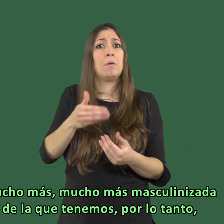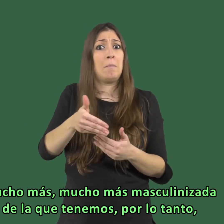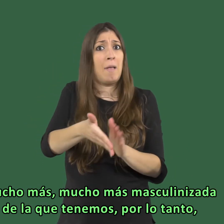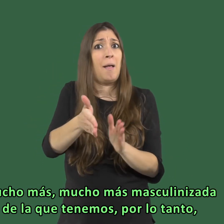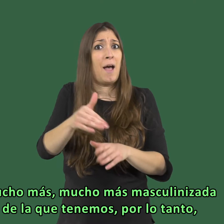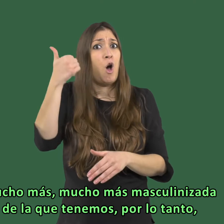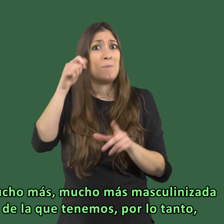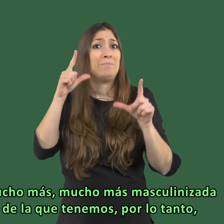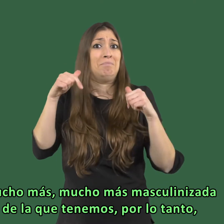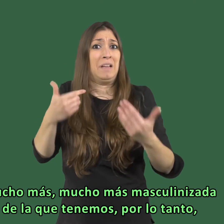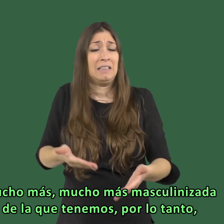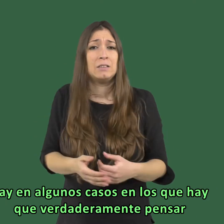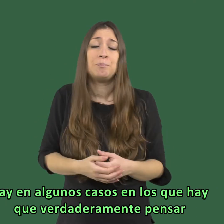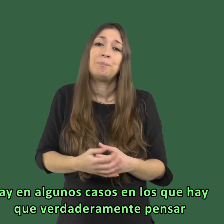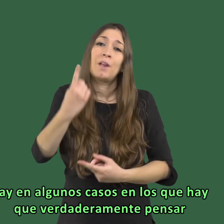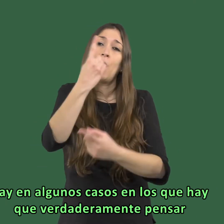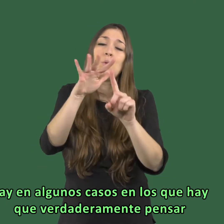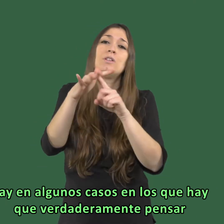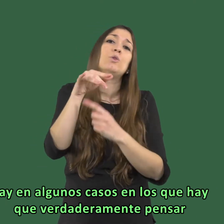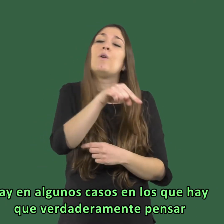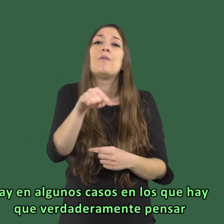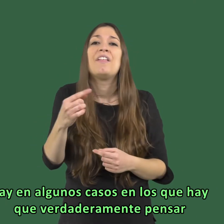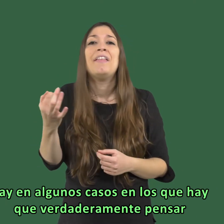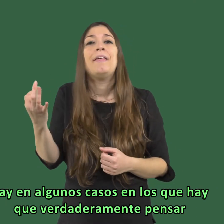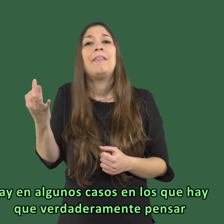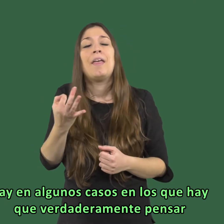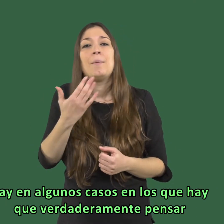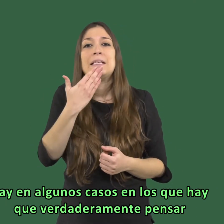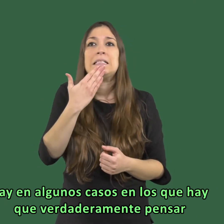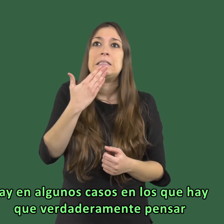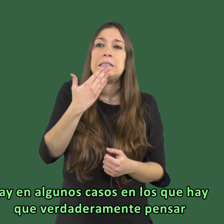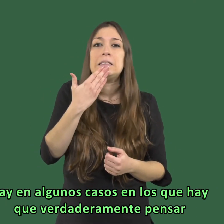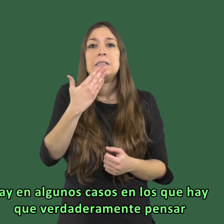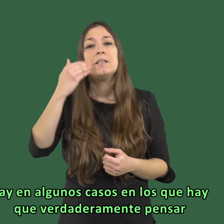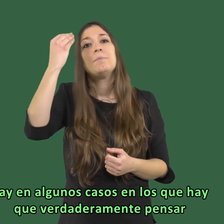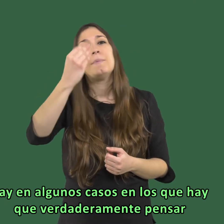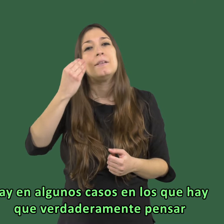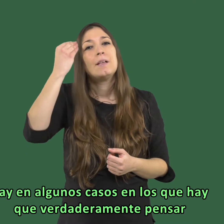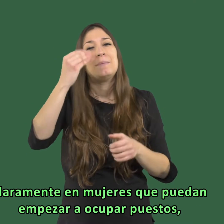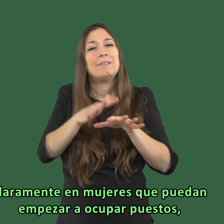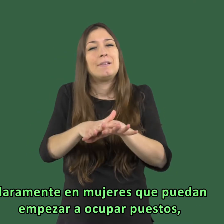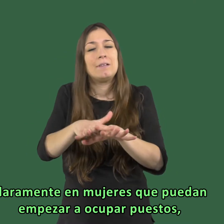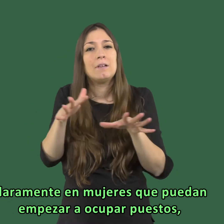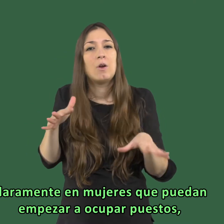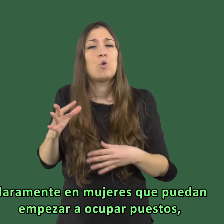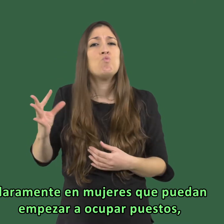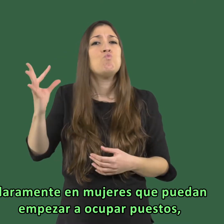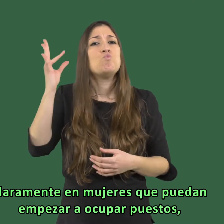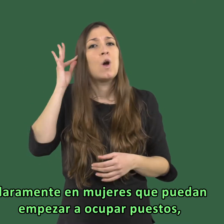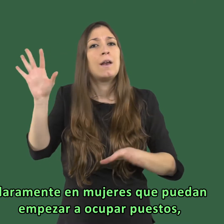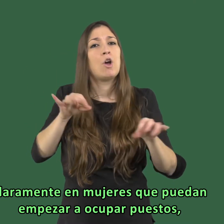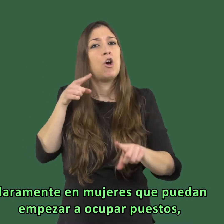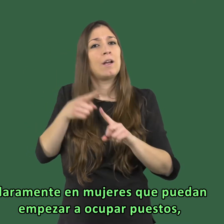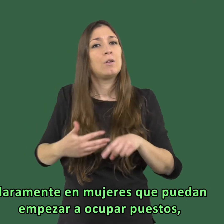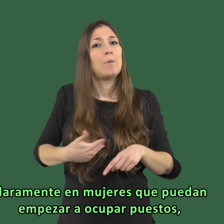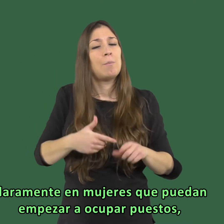de la que tenemos. Por lo tanto, hay en algunos casos en los que hay que verdaderamente pensar claramente en mujeres que